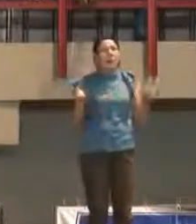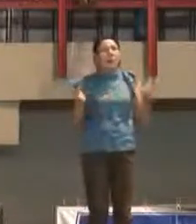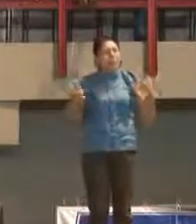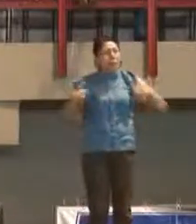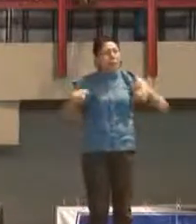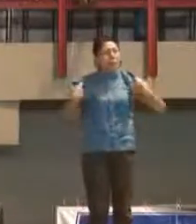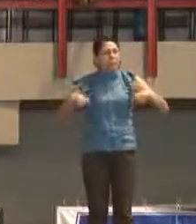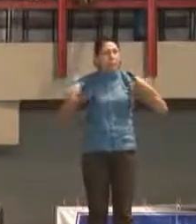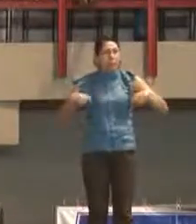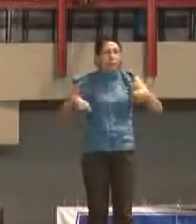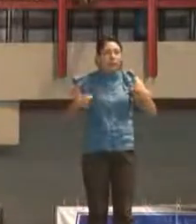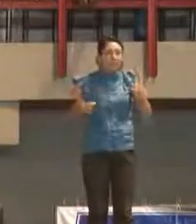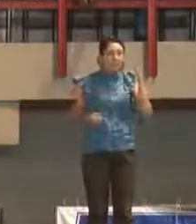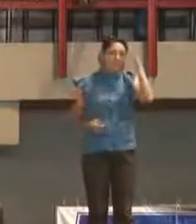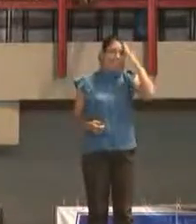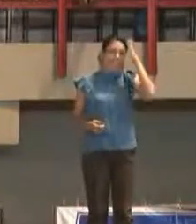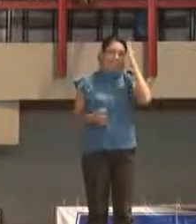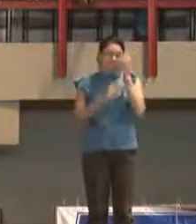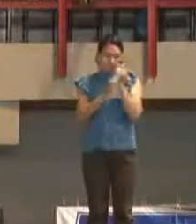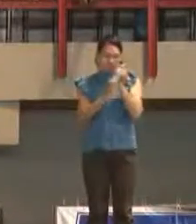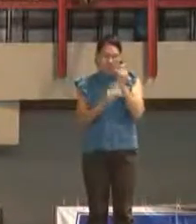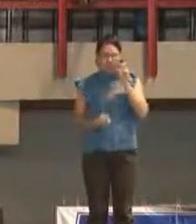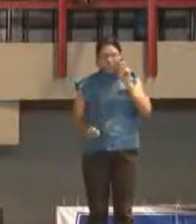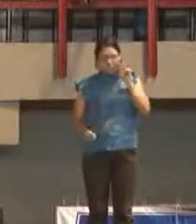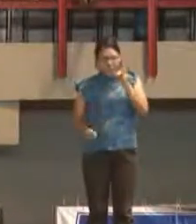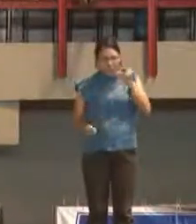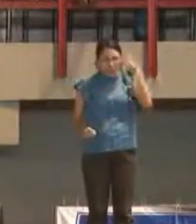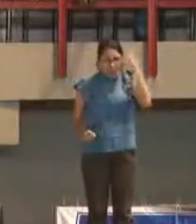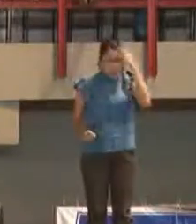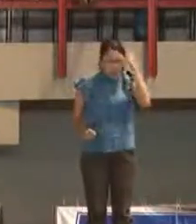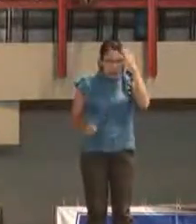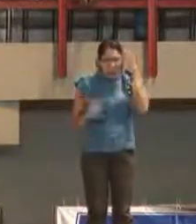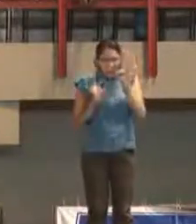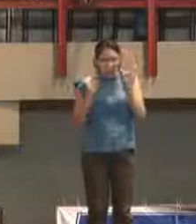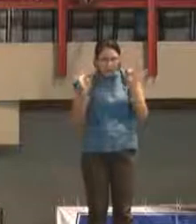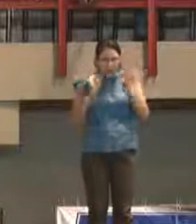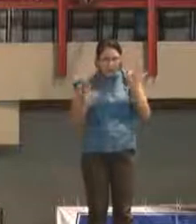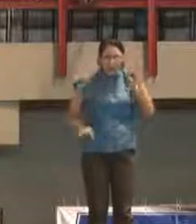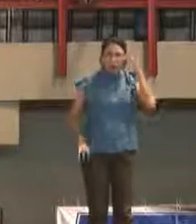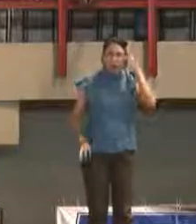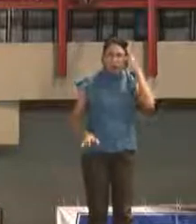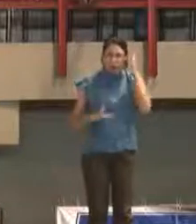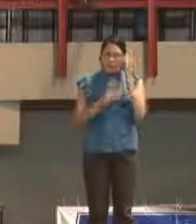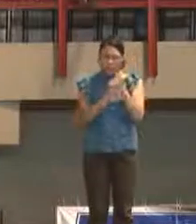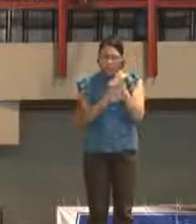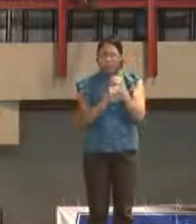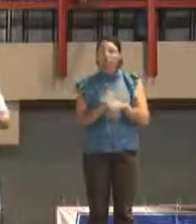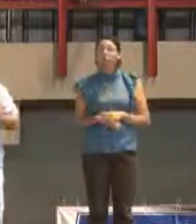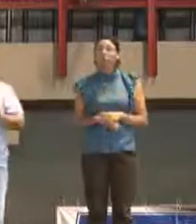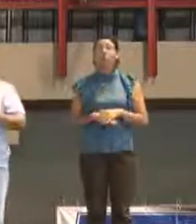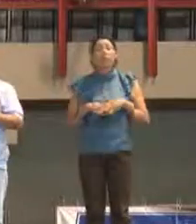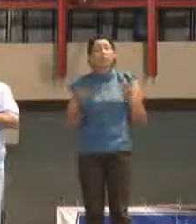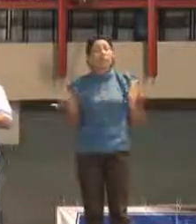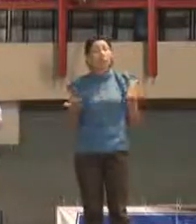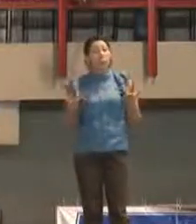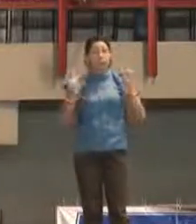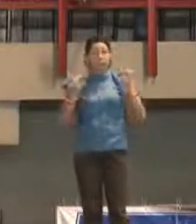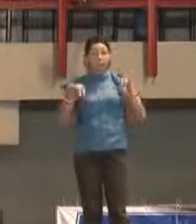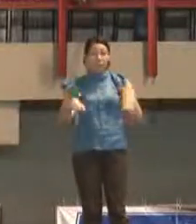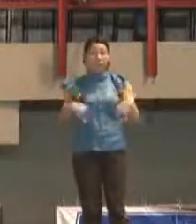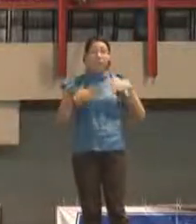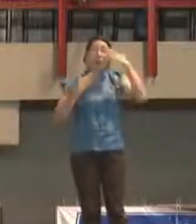pessoa precisa saber fazer a leitura legal da tabela e do gráfico. Bom, pessoal, eu vou encerrar por